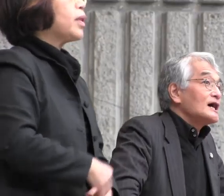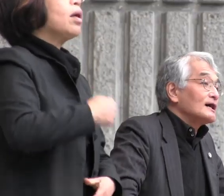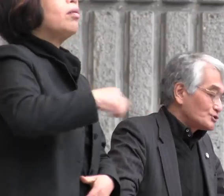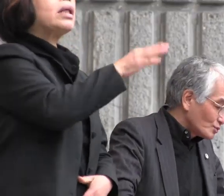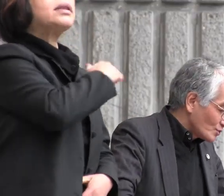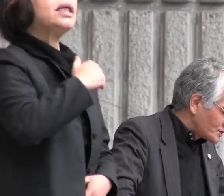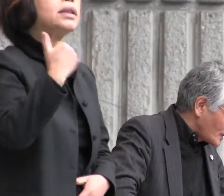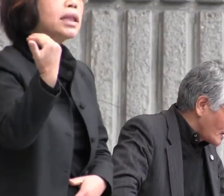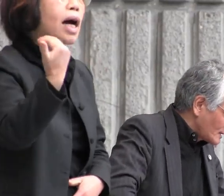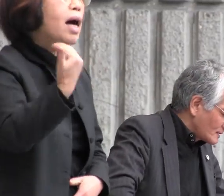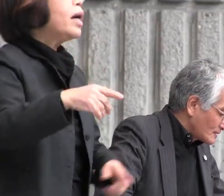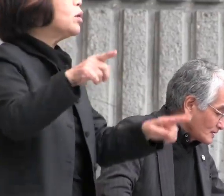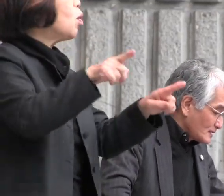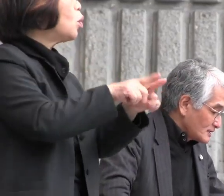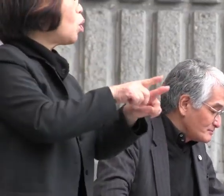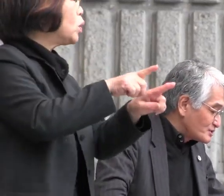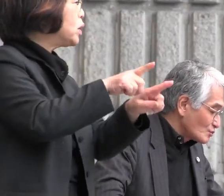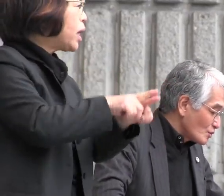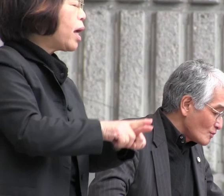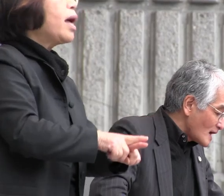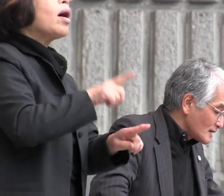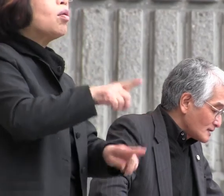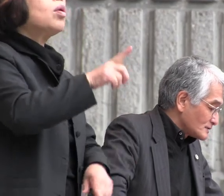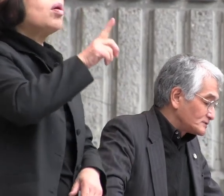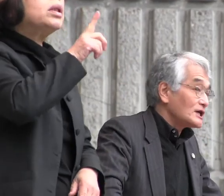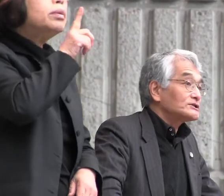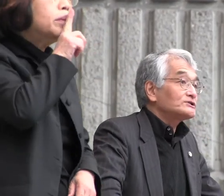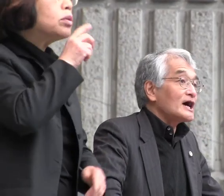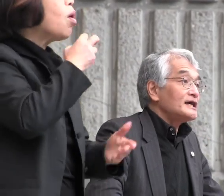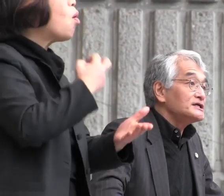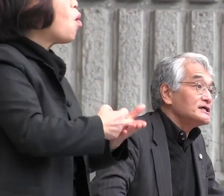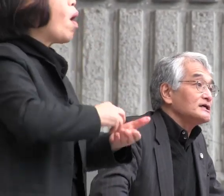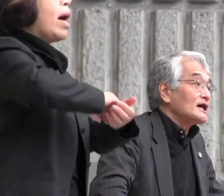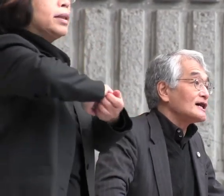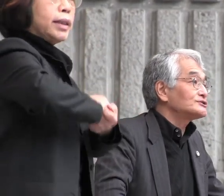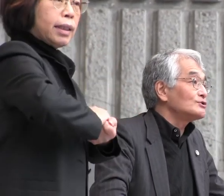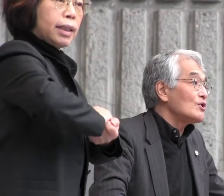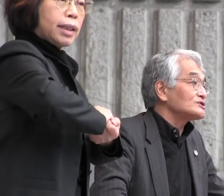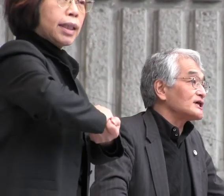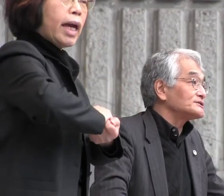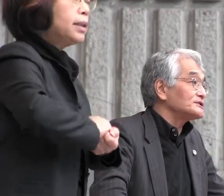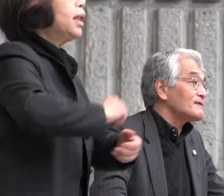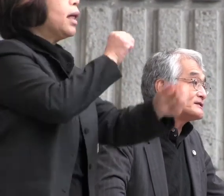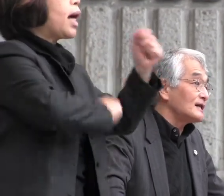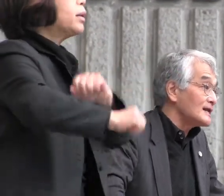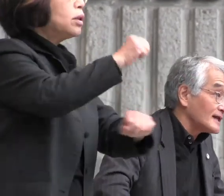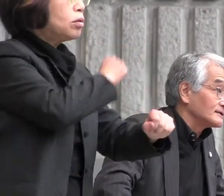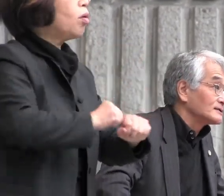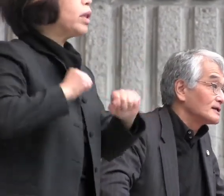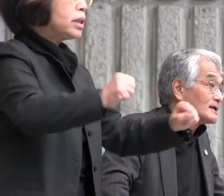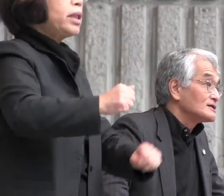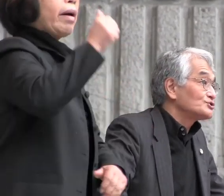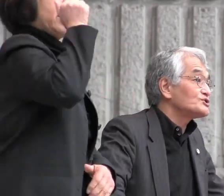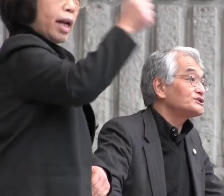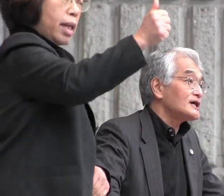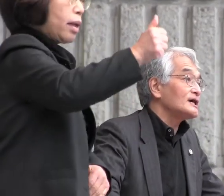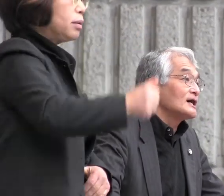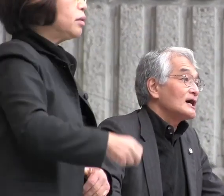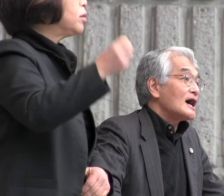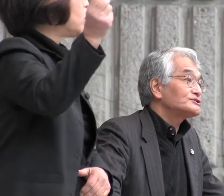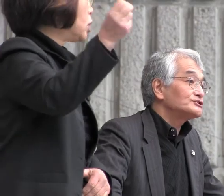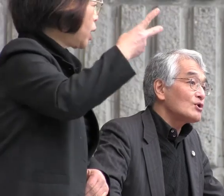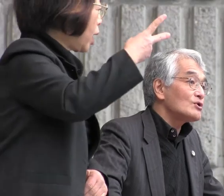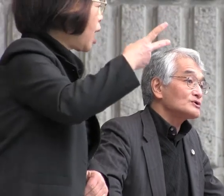私たちが共同して、秘密法は絶対に発動させてはならない、そ